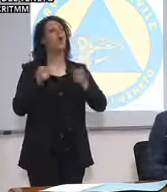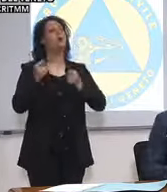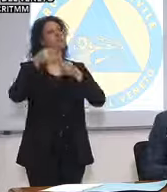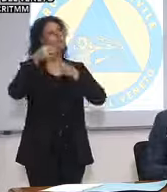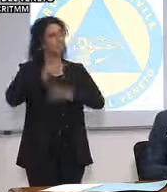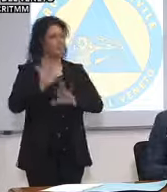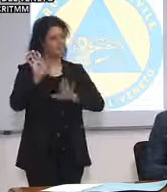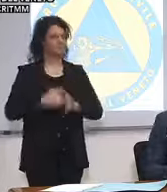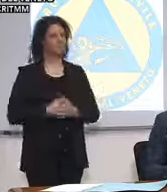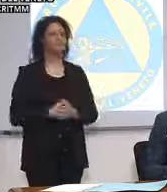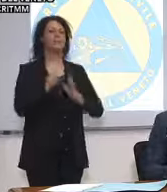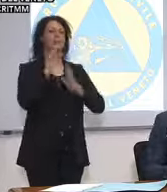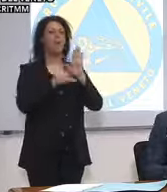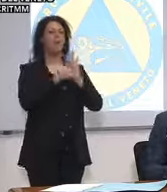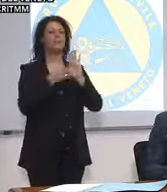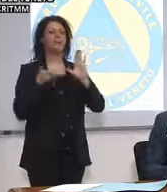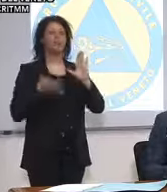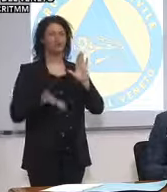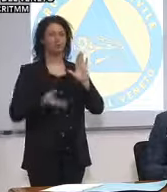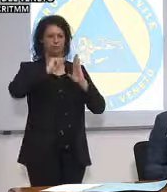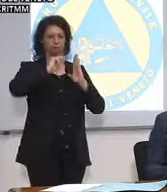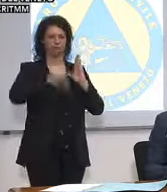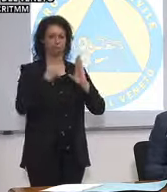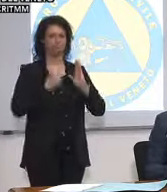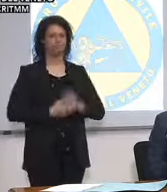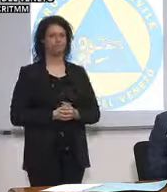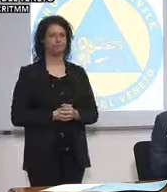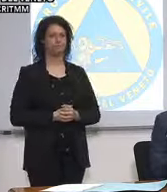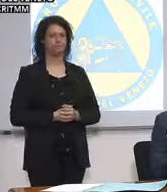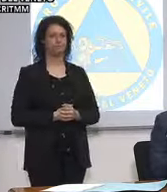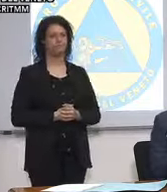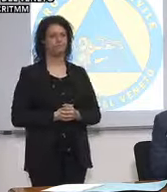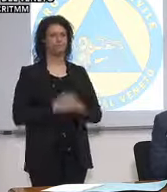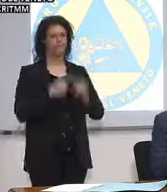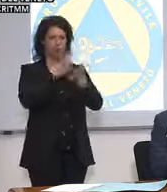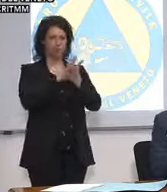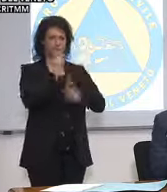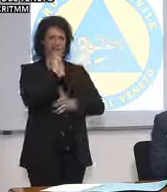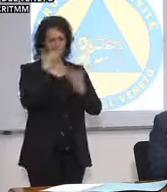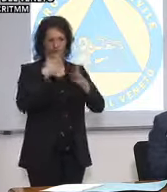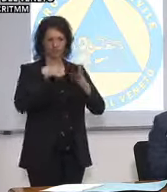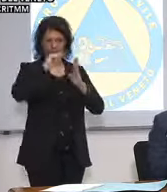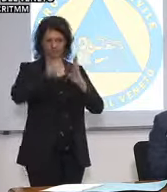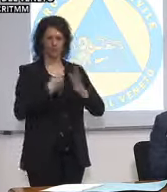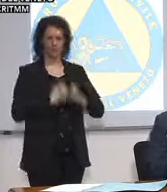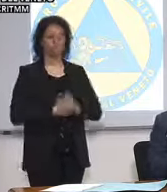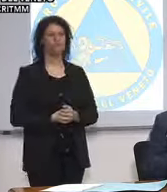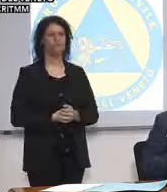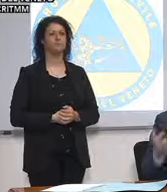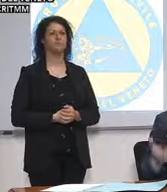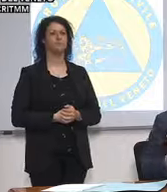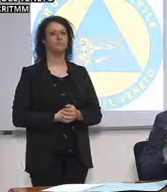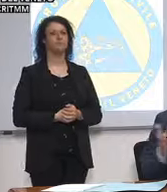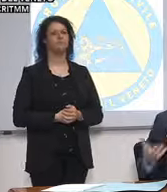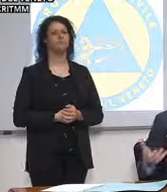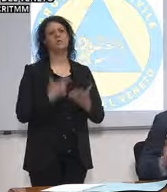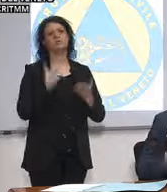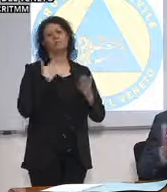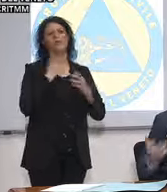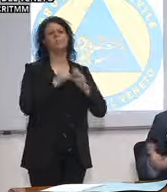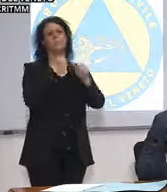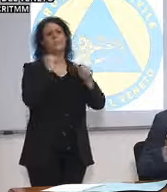coordinare. L'ordinanza che firmo, e la firmo appena finita la conferenza stampa, dice questo, tutta una premessa che parla dei